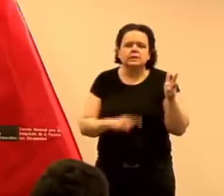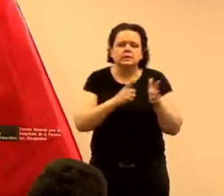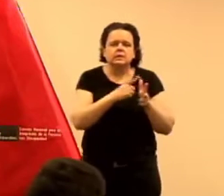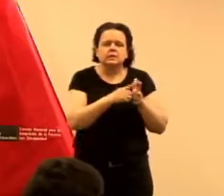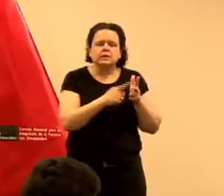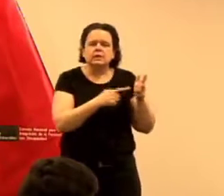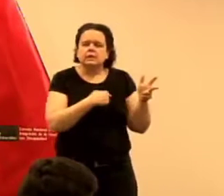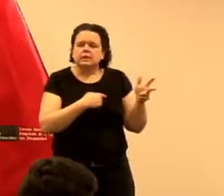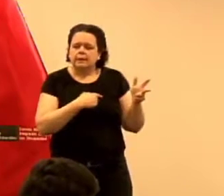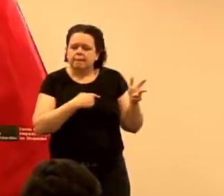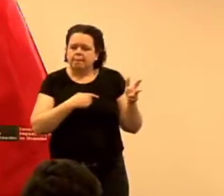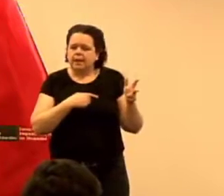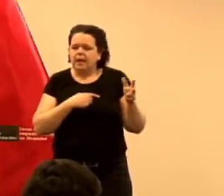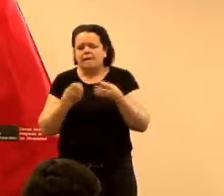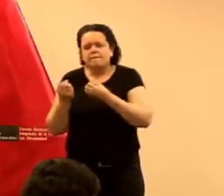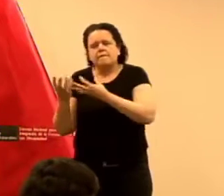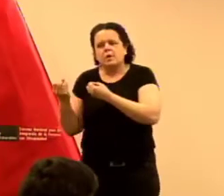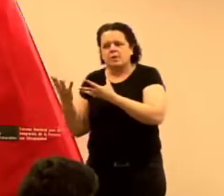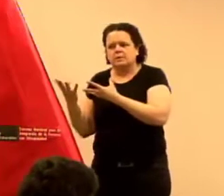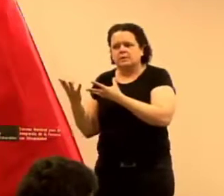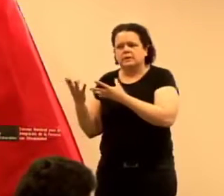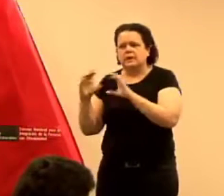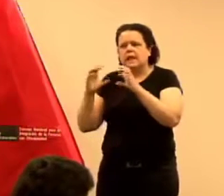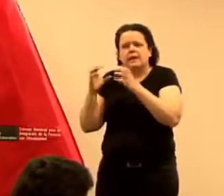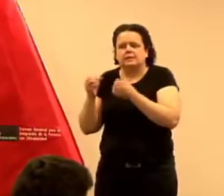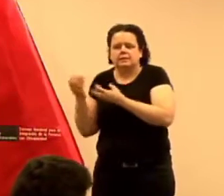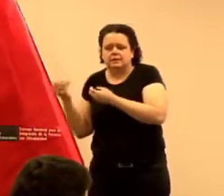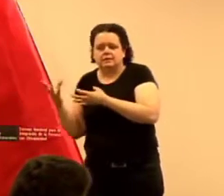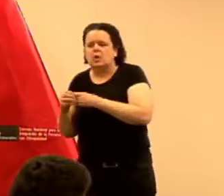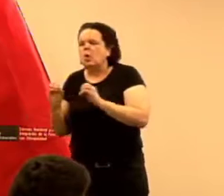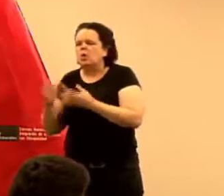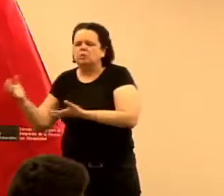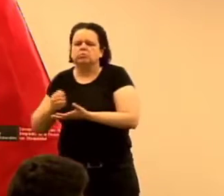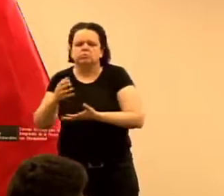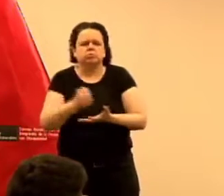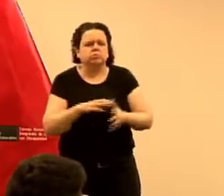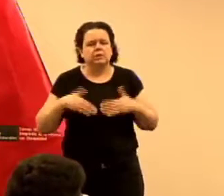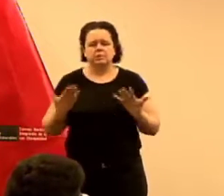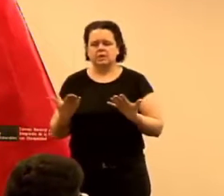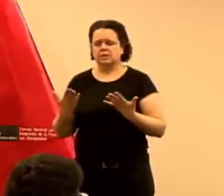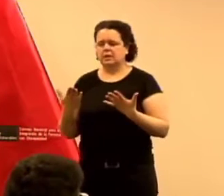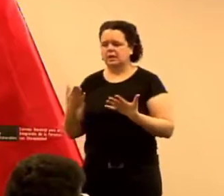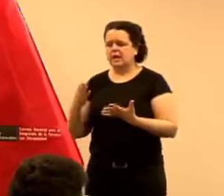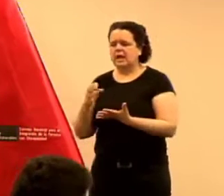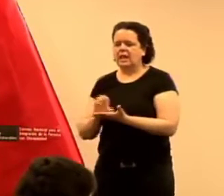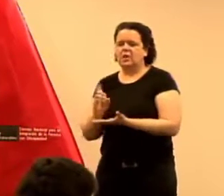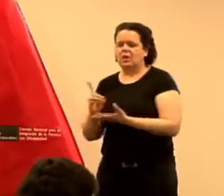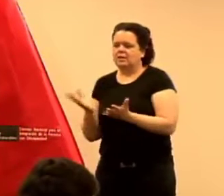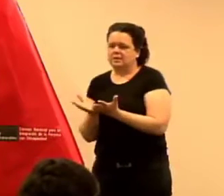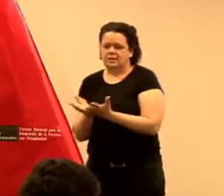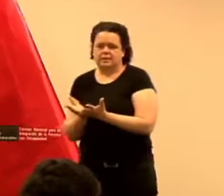tipos diferentes de datos o de ejercicio de recolección de datos que se pueden hacer en el nivel escolar.